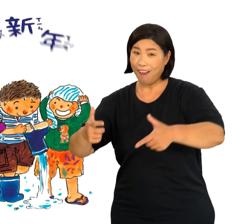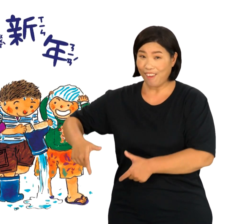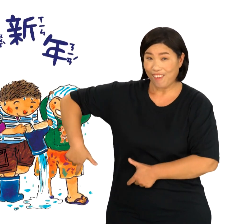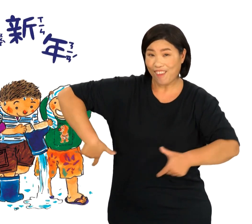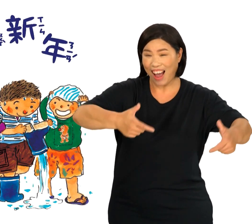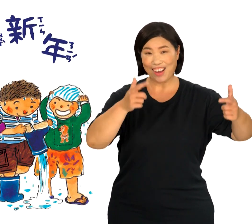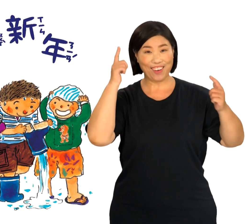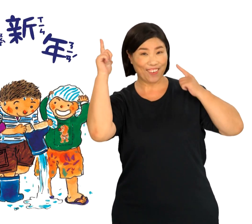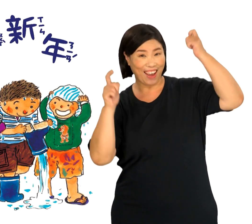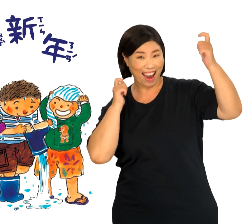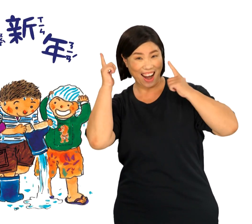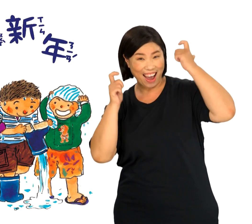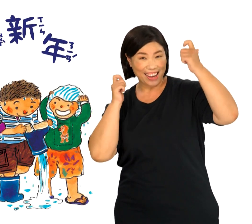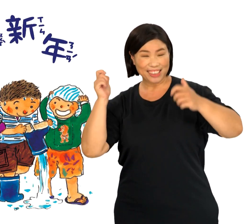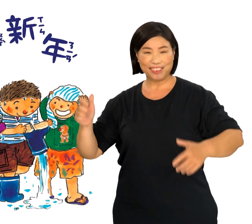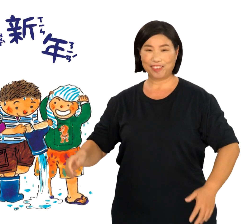泼水过新年，